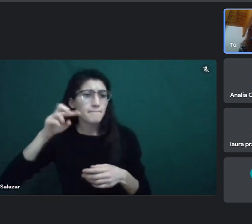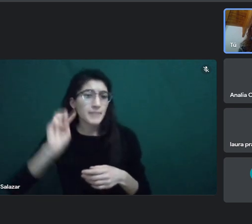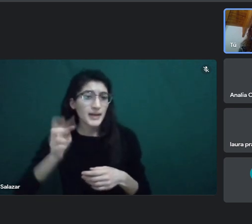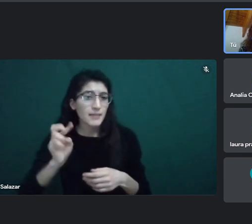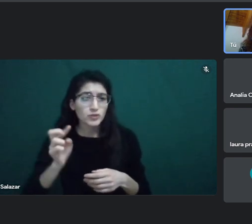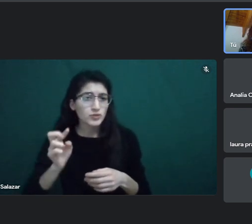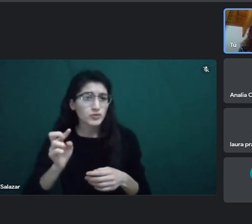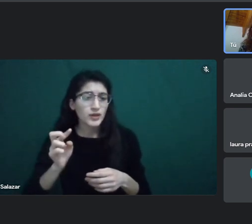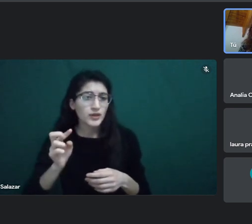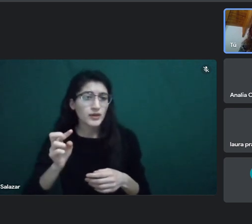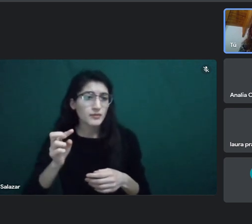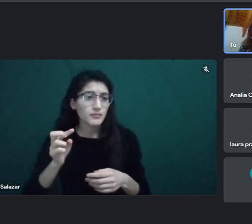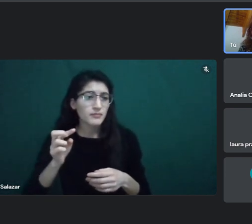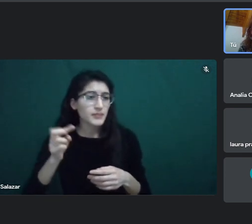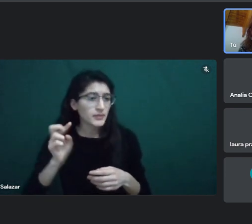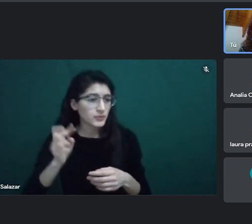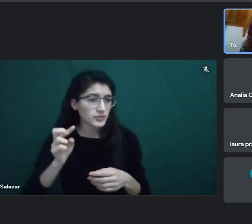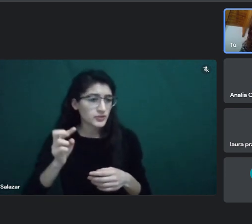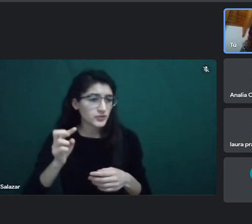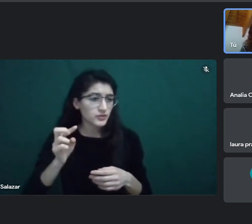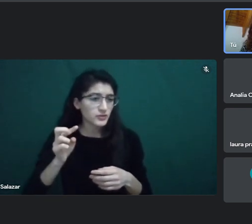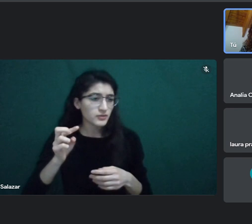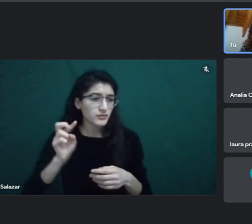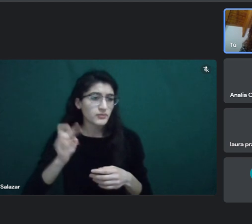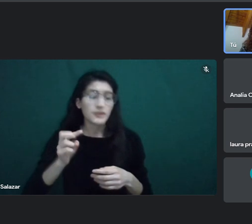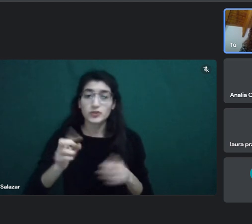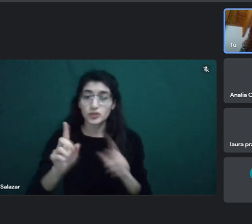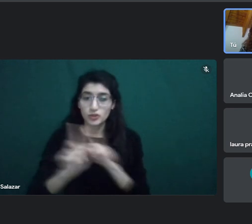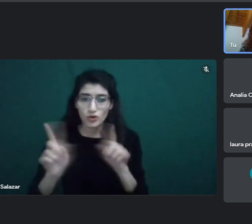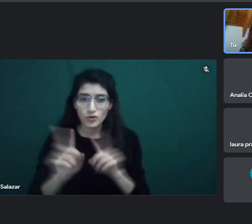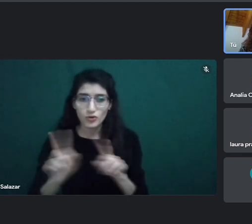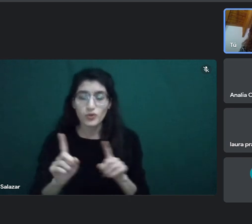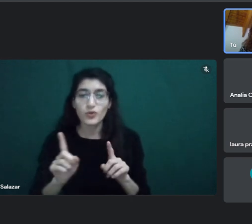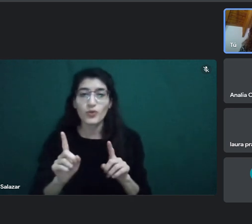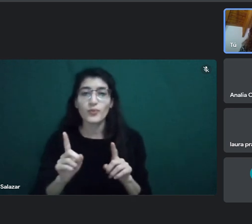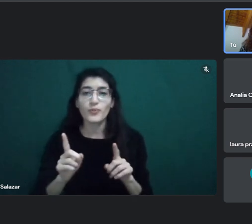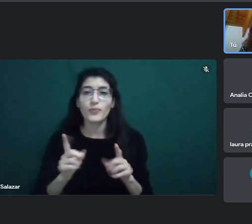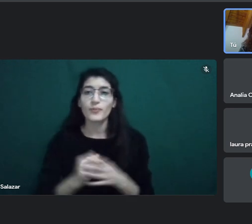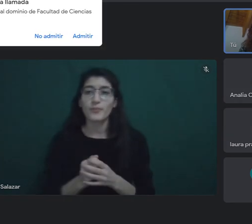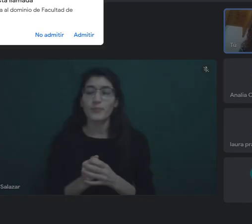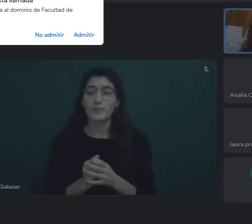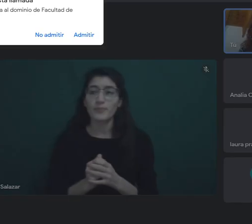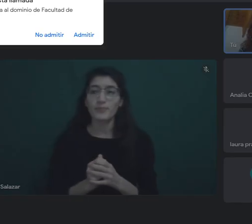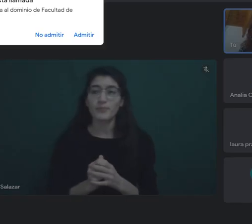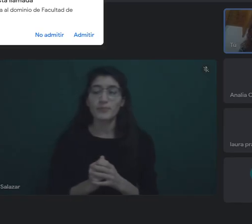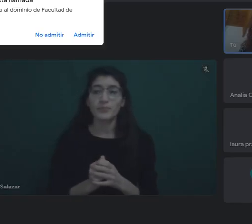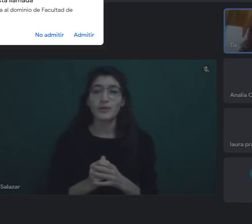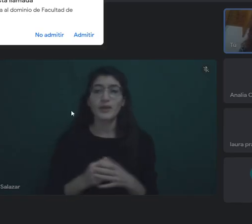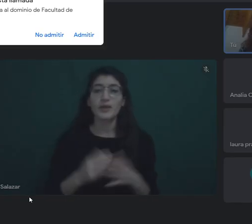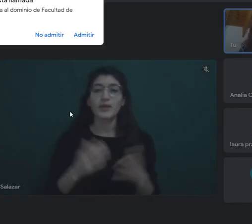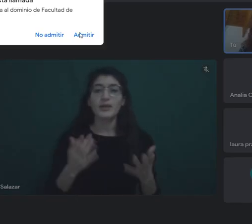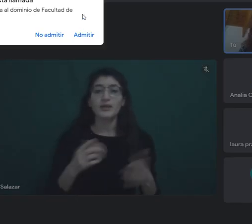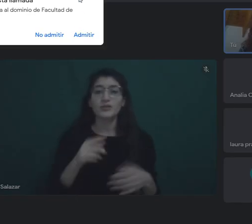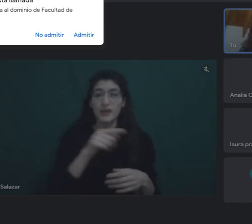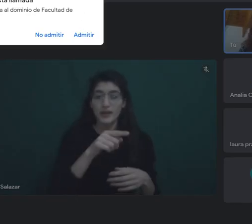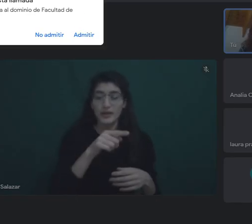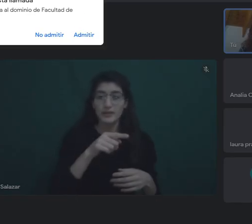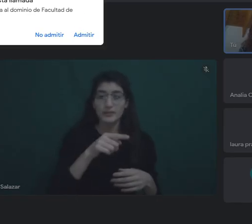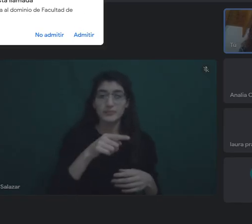el título. En general se usa más el sustantivo cuando empieza un título.